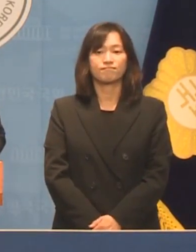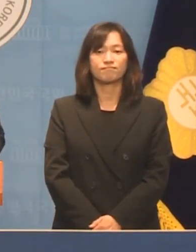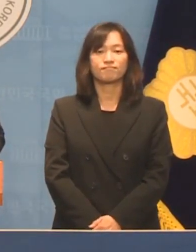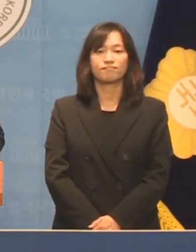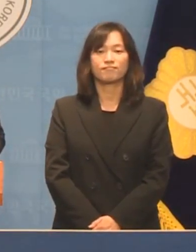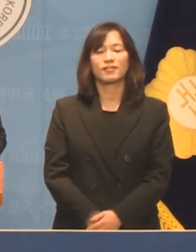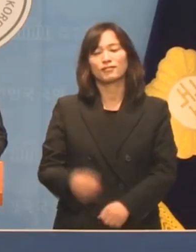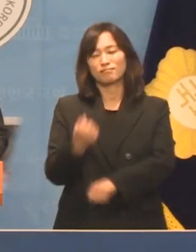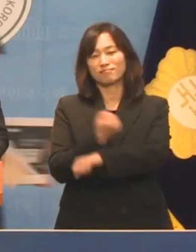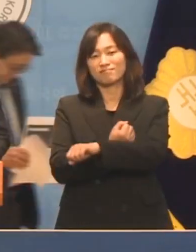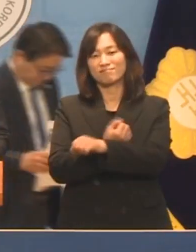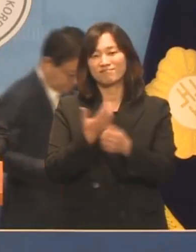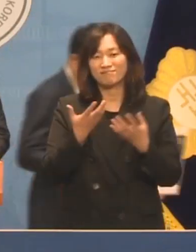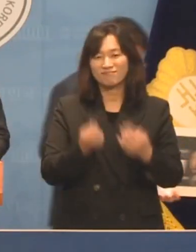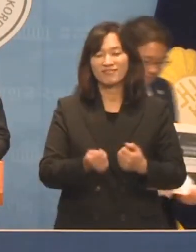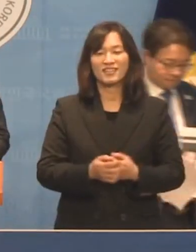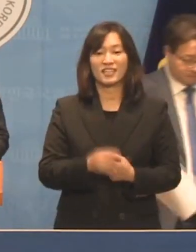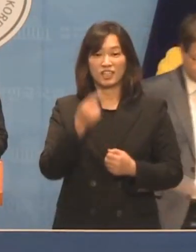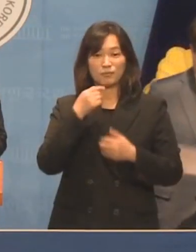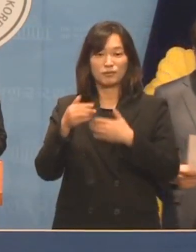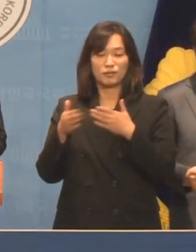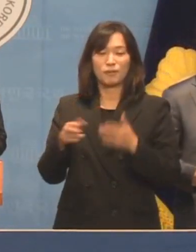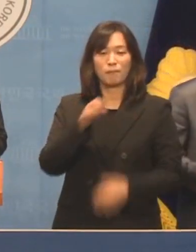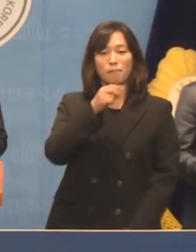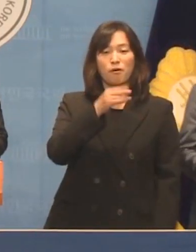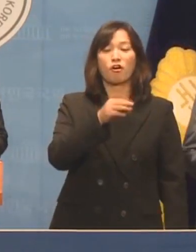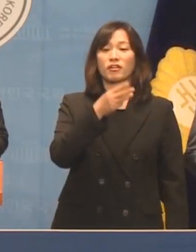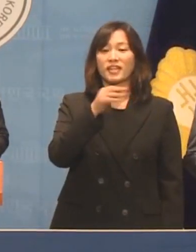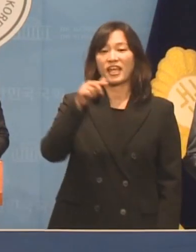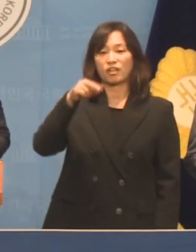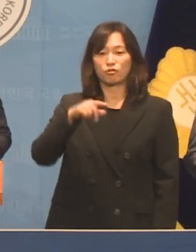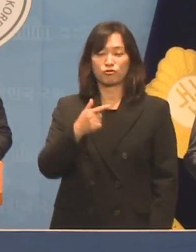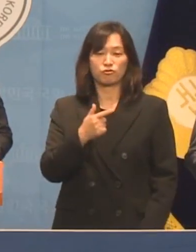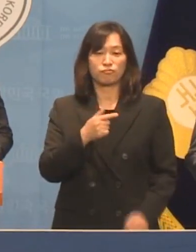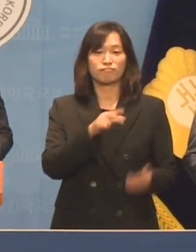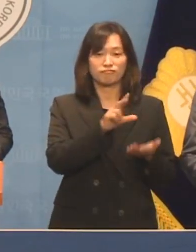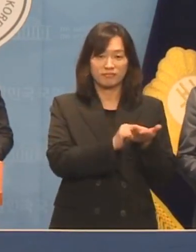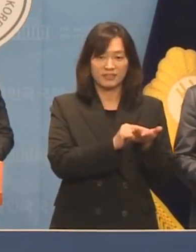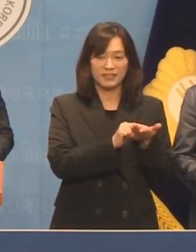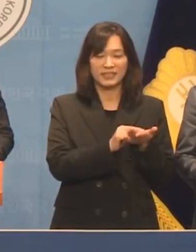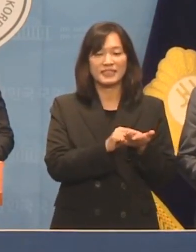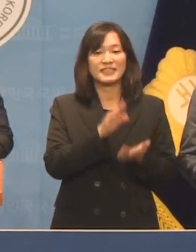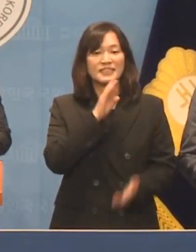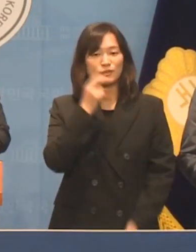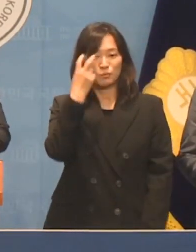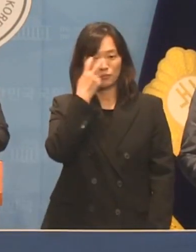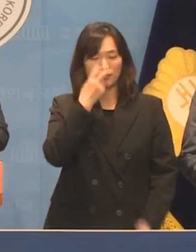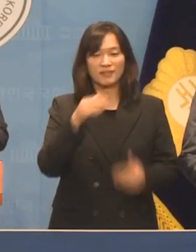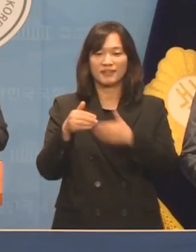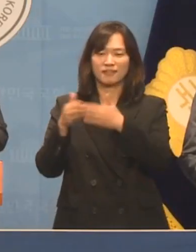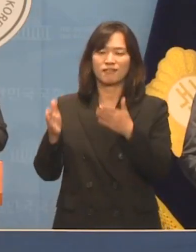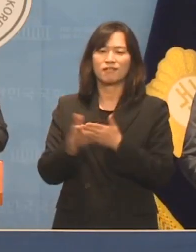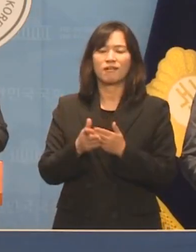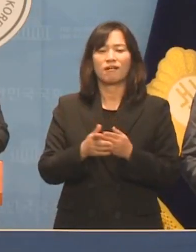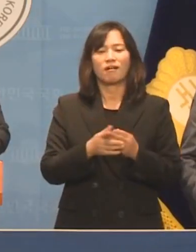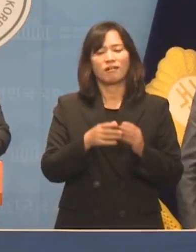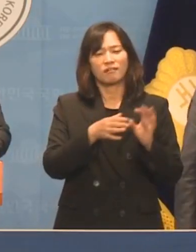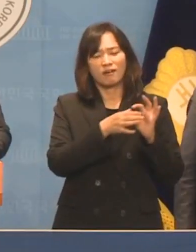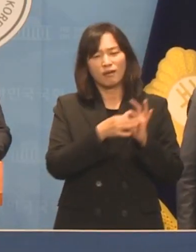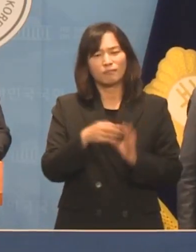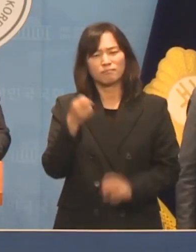네, 연일 고생이 많으십니다. 더불어민주당 명태균 게이트 진상조사단입니다. 연일 새로운 녹취가 나와서 이렇게